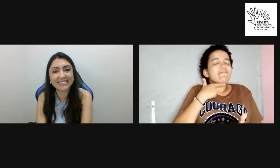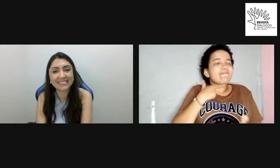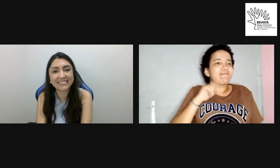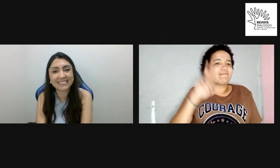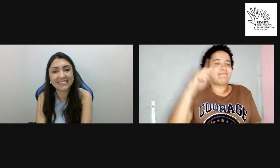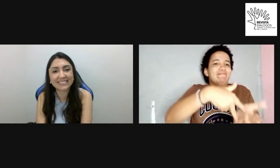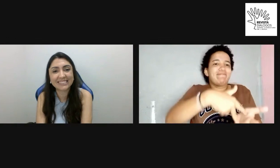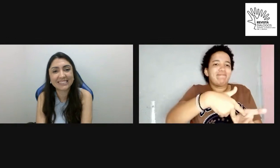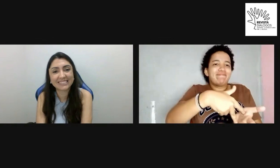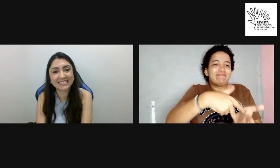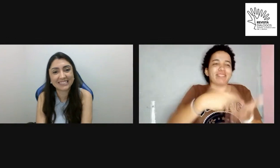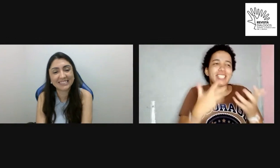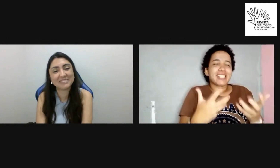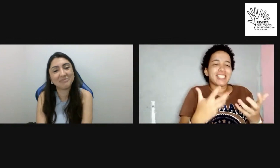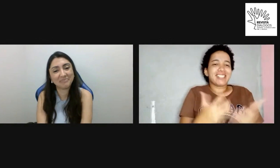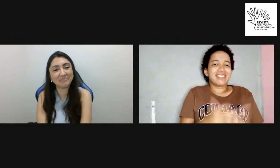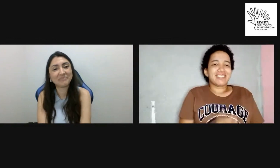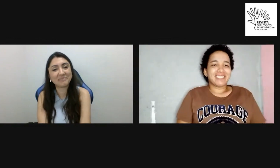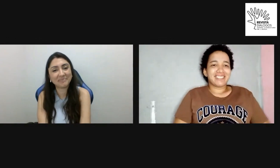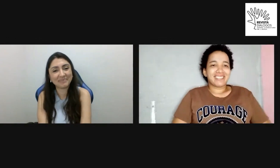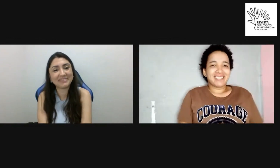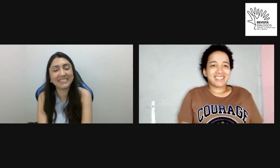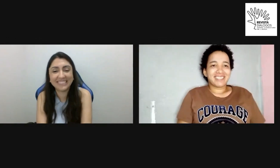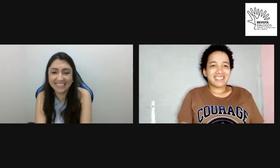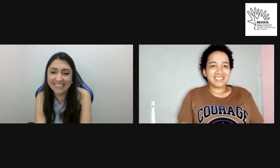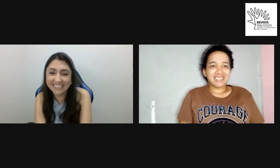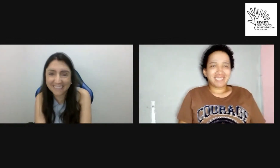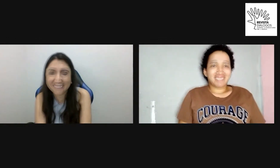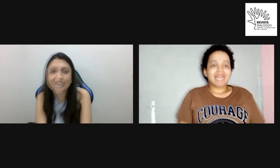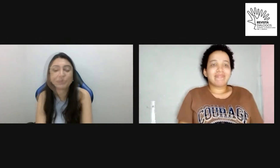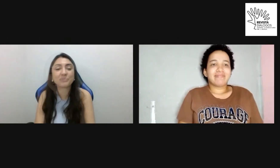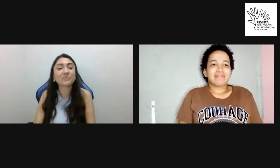desejo fazer quando eu estiver no palco.